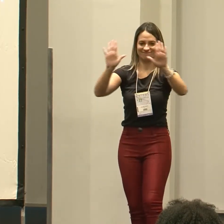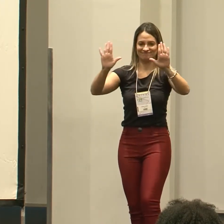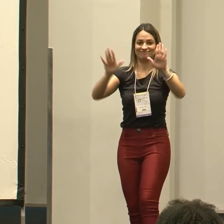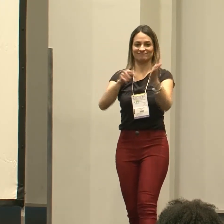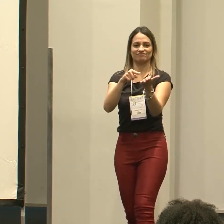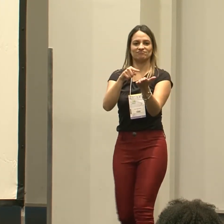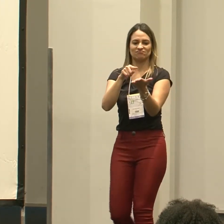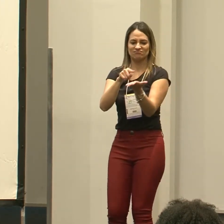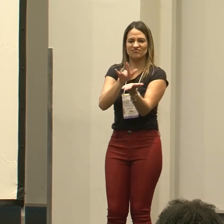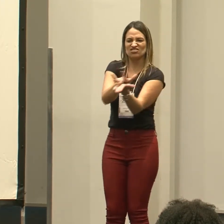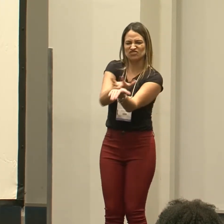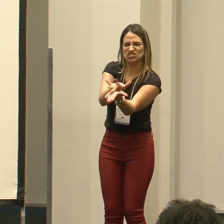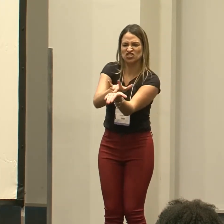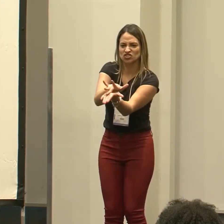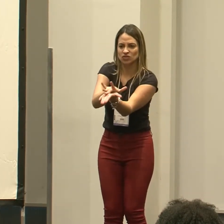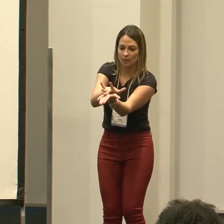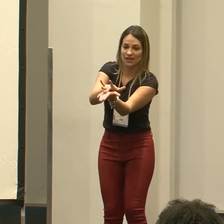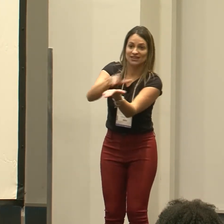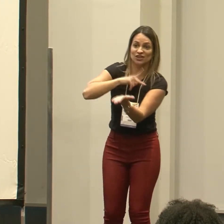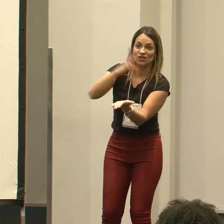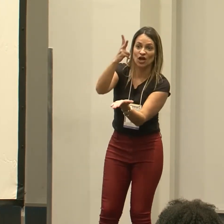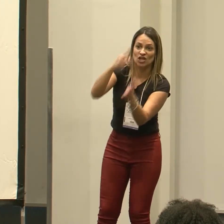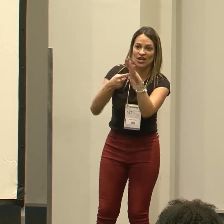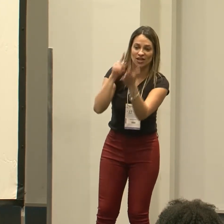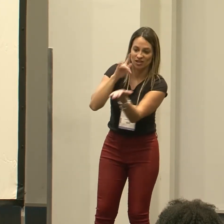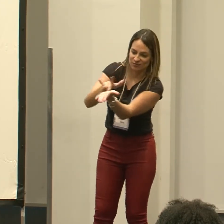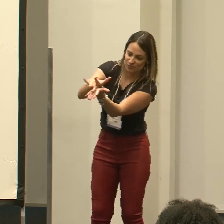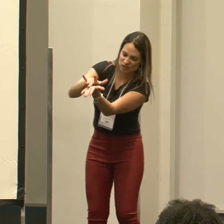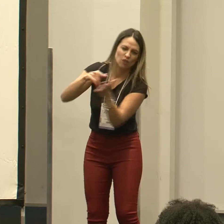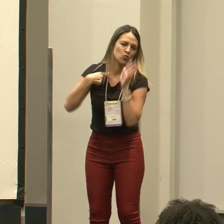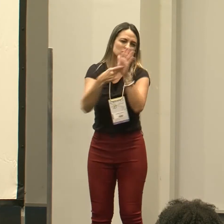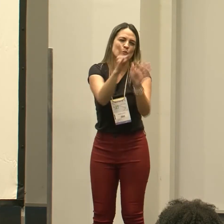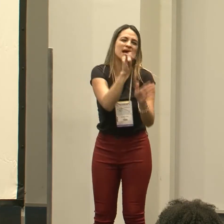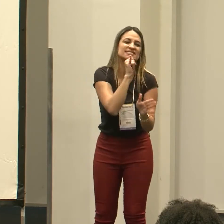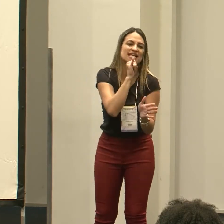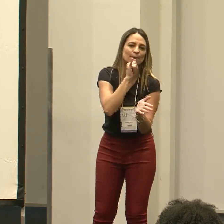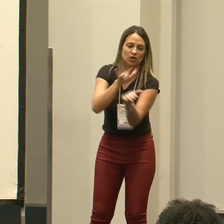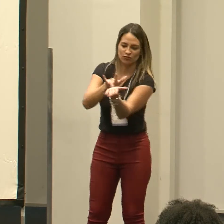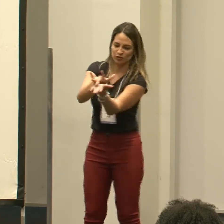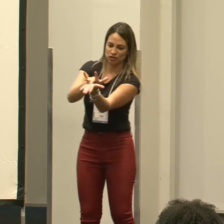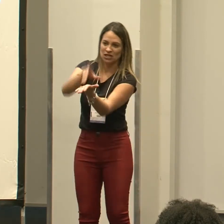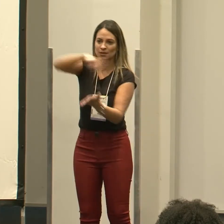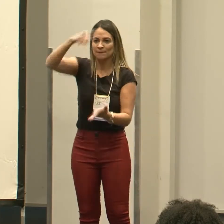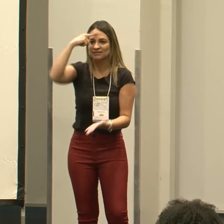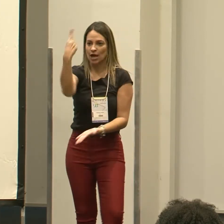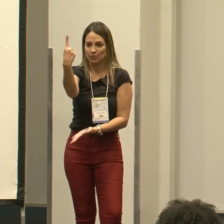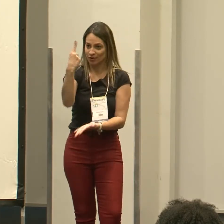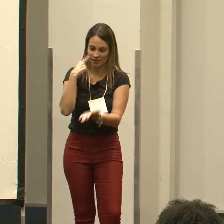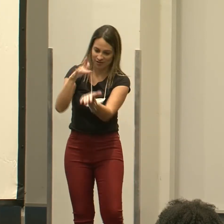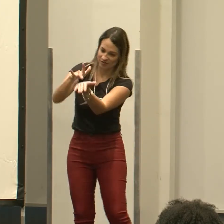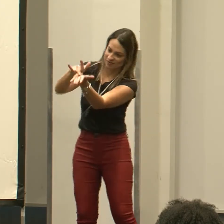mão. Ou esse sinal, por exemplo. Vejam, eu vou mostrar um exemplo, para você